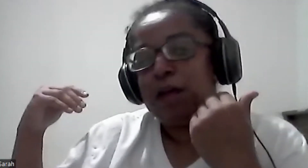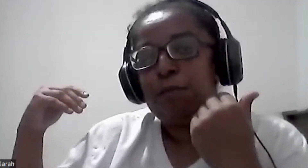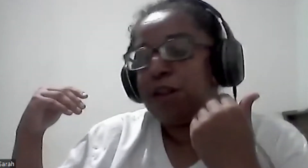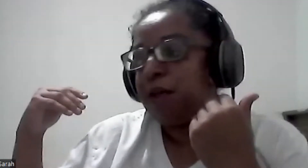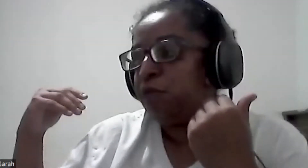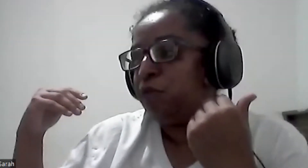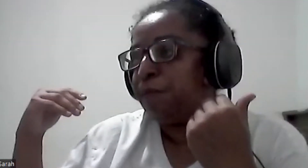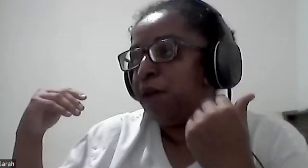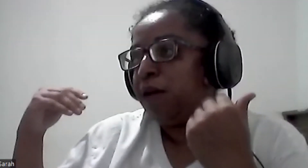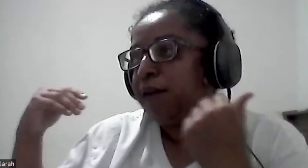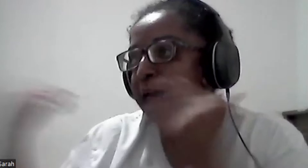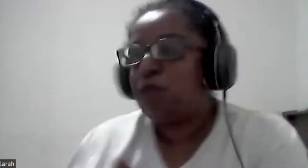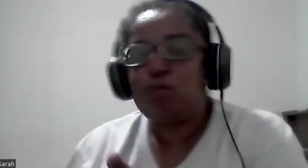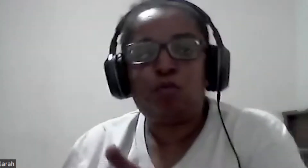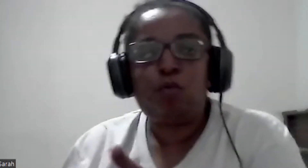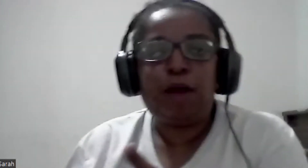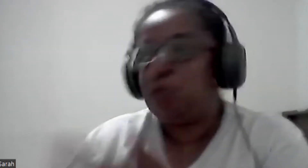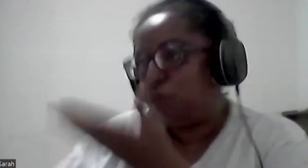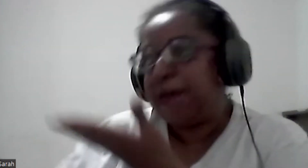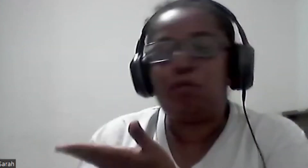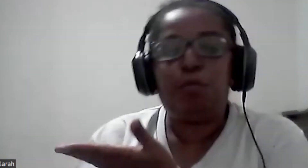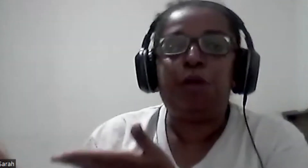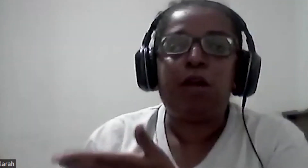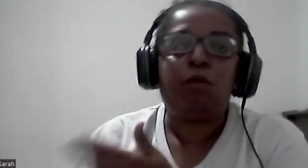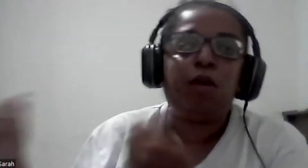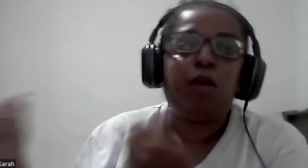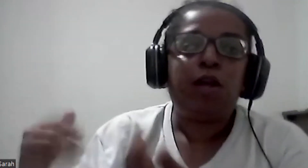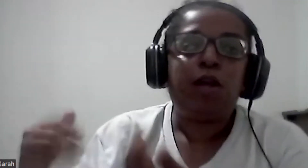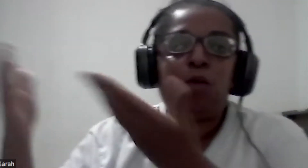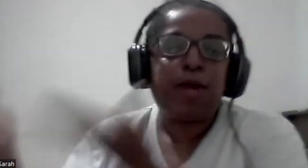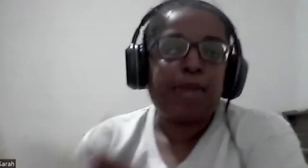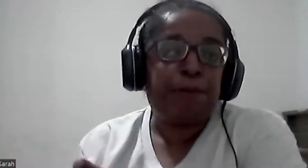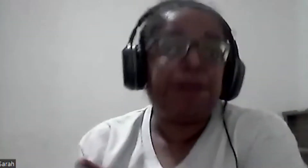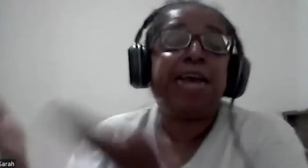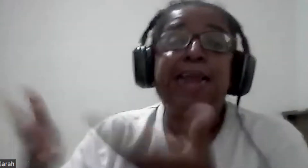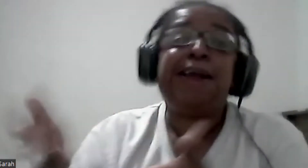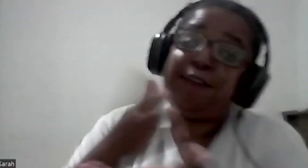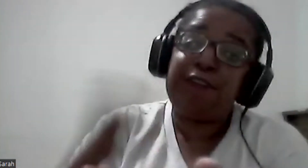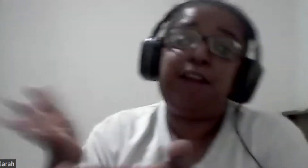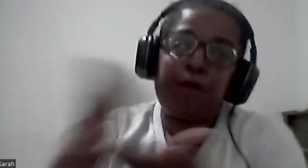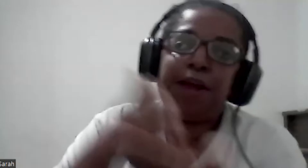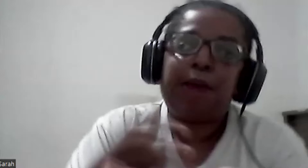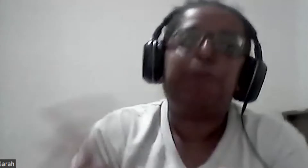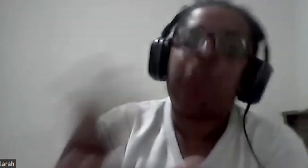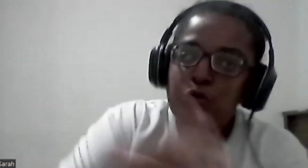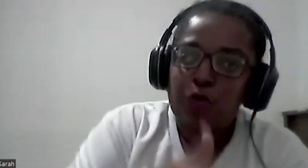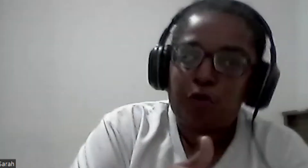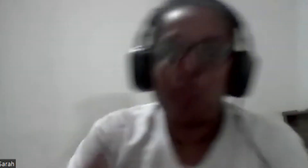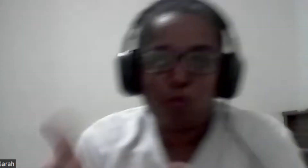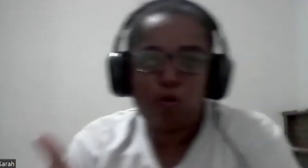por exemplo, estar junto com um aluno, no caso do meu menino, tem uma intérprete que ela, na verdade, não é intérprete, é instrutora surda,